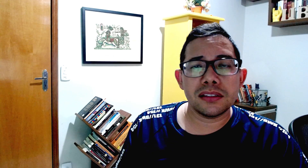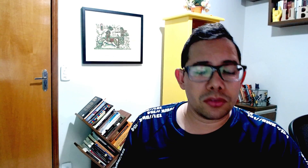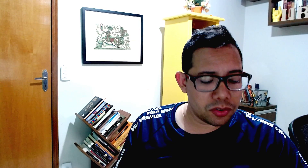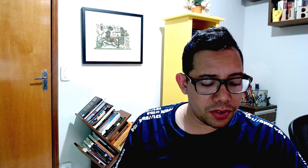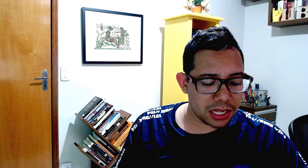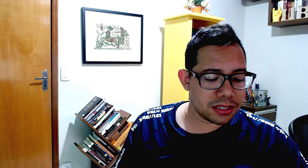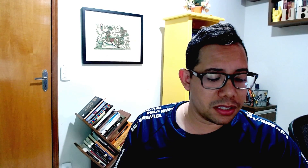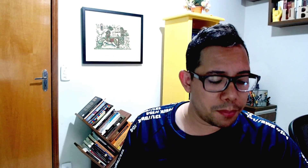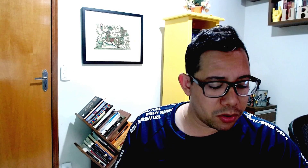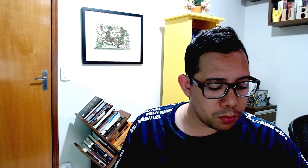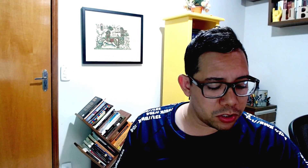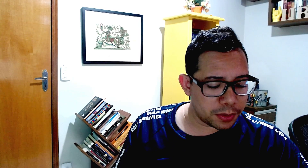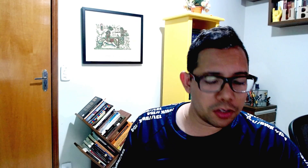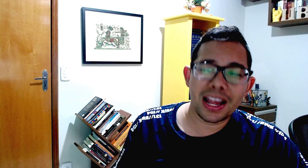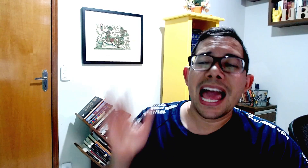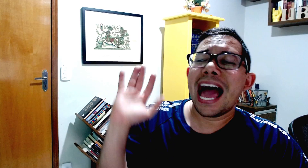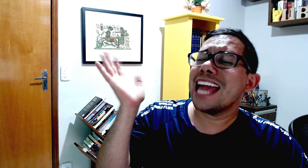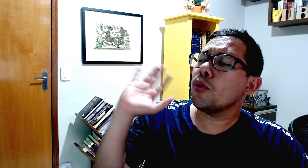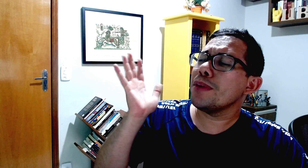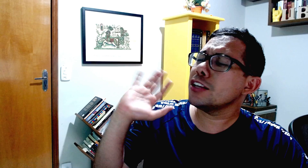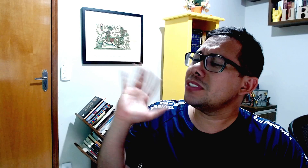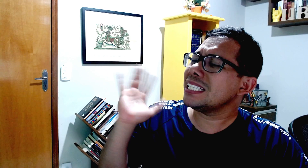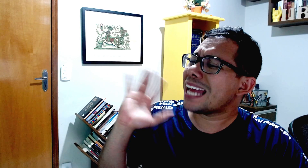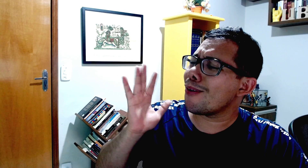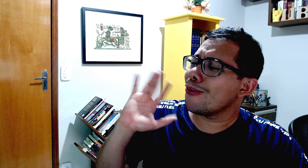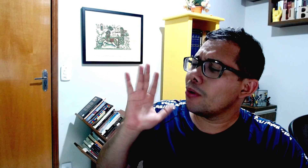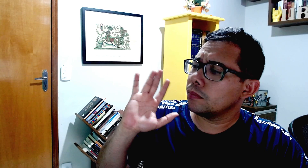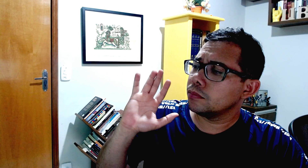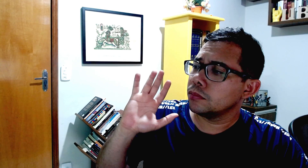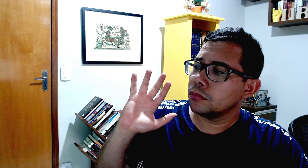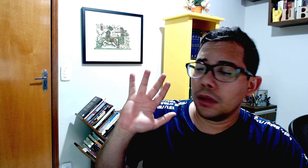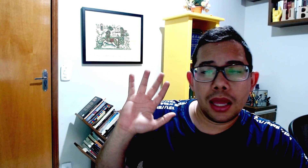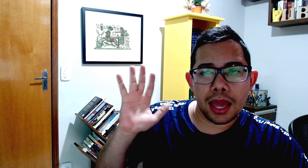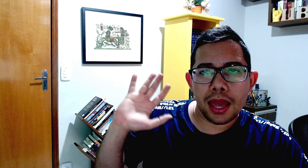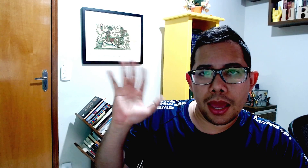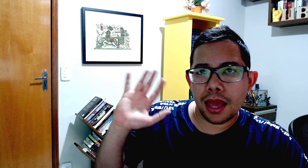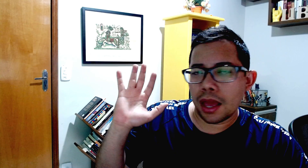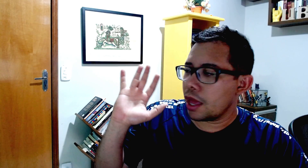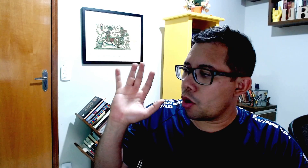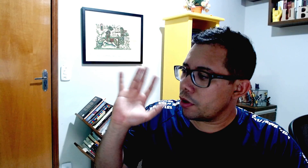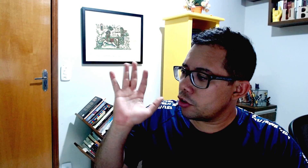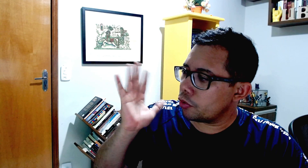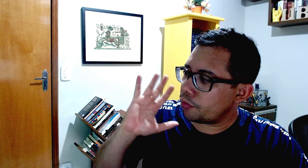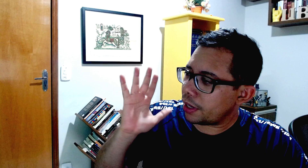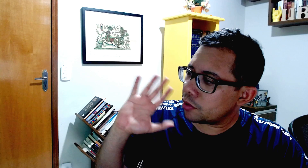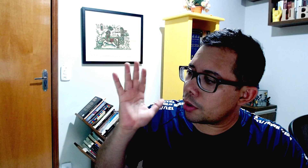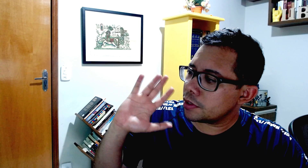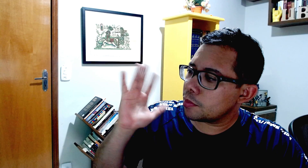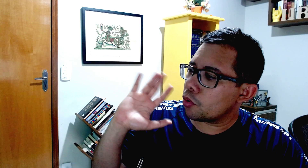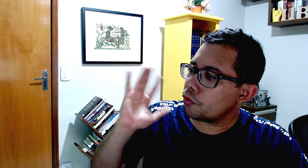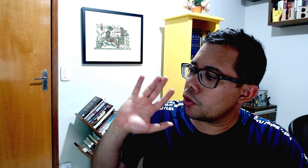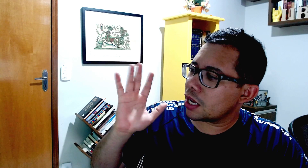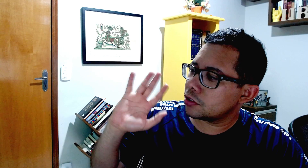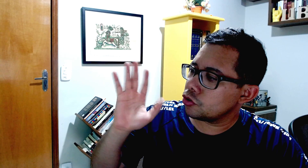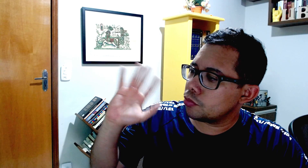que diferencia. Tem muitas pessoas que falam, ah, é o mesmo sinal. É o mesmo movimento, a mesma configuração de